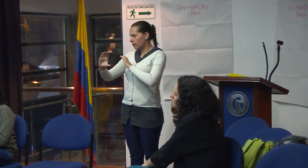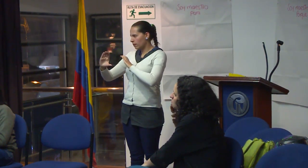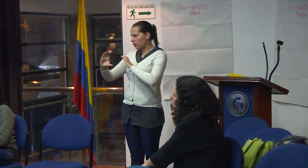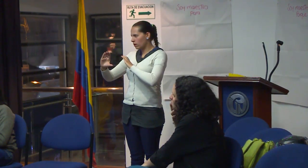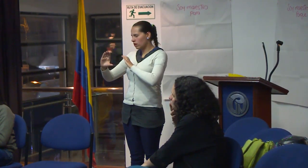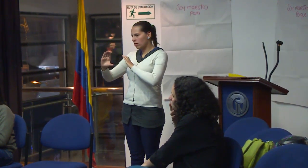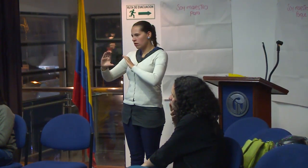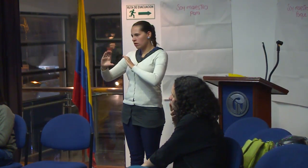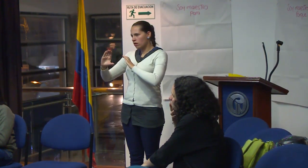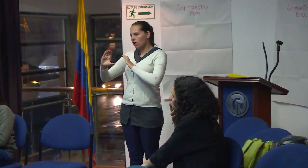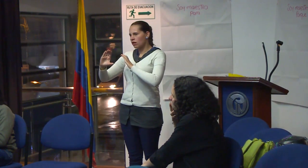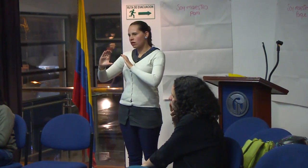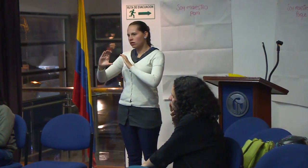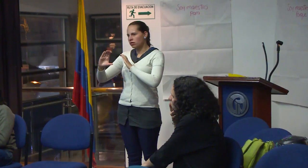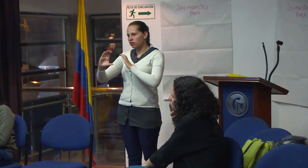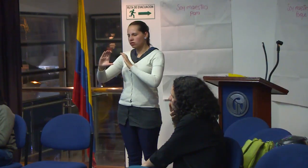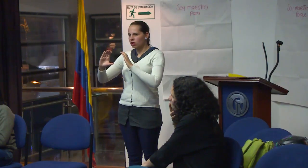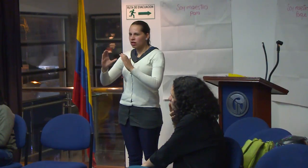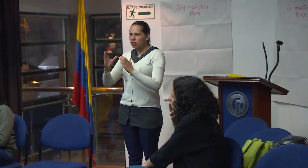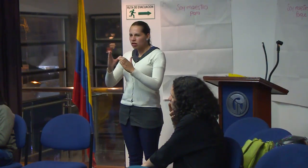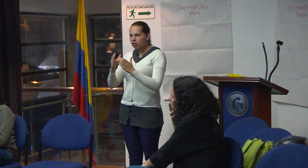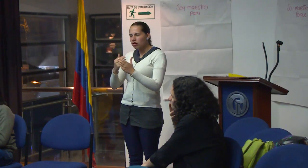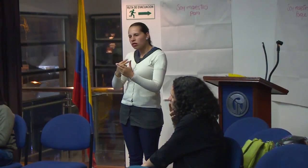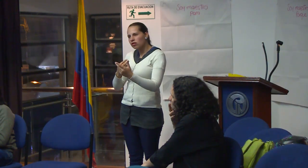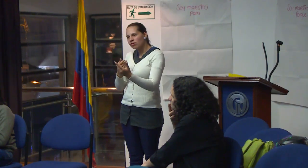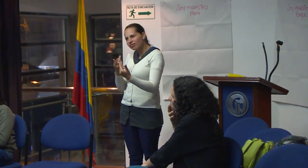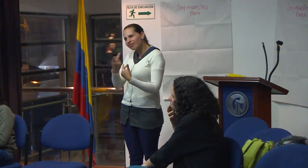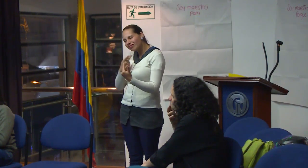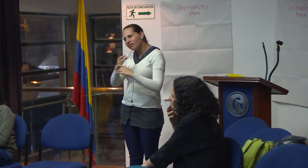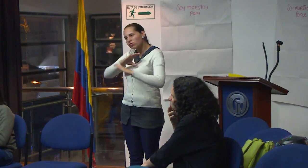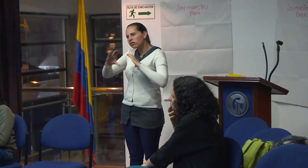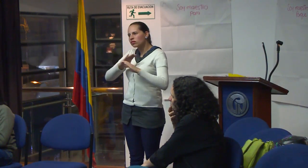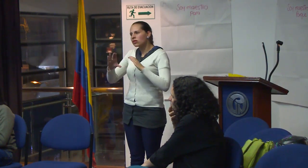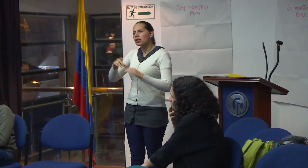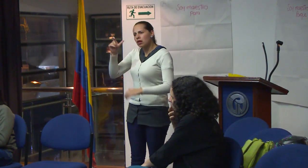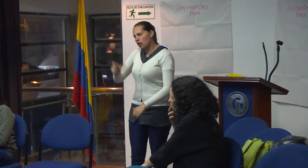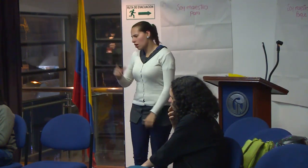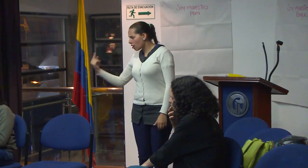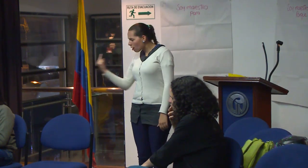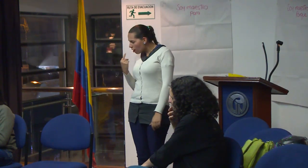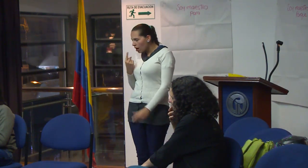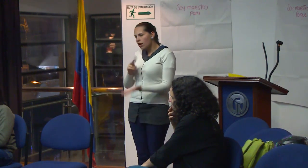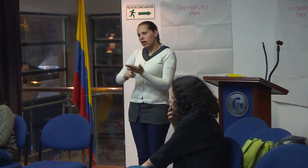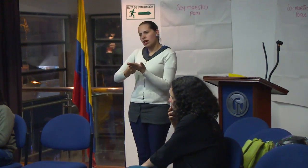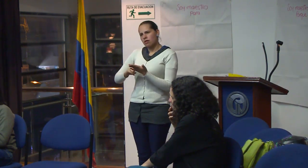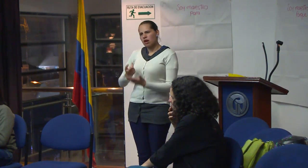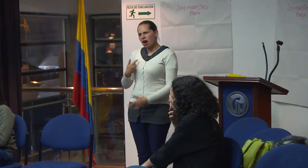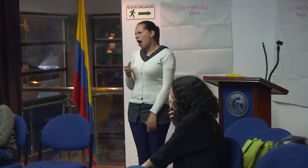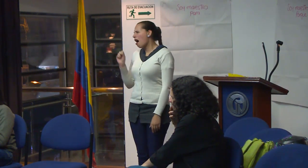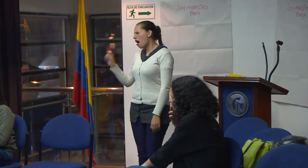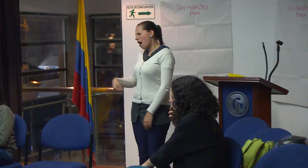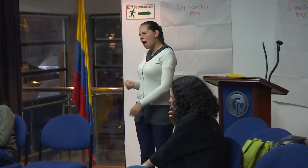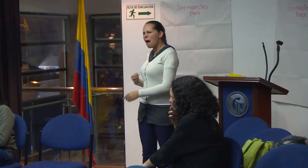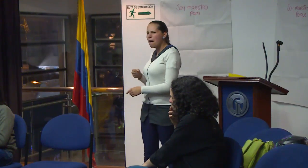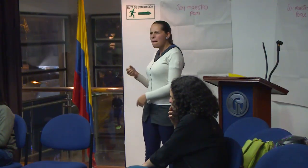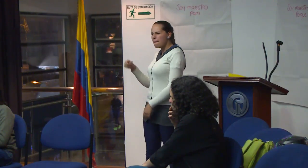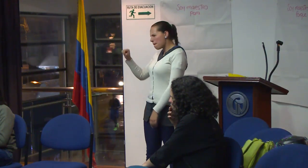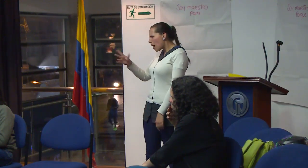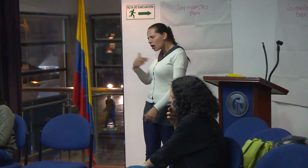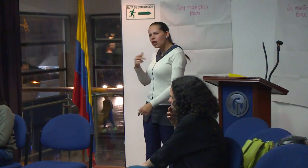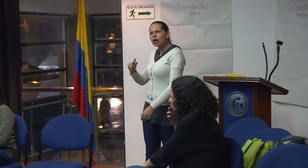de voz a voz, sin requerir el apoyo de un intérprete. No porque el intérprete esté mal, sino porque usted,